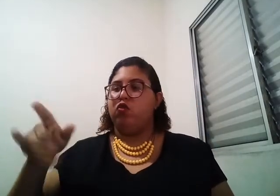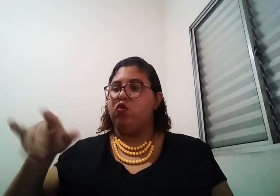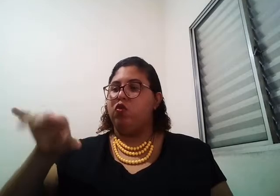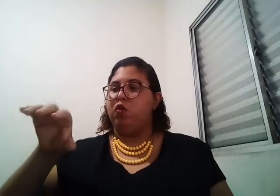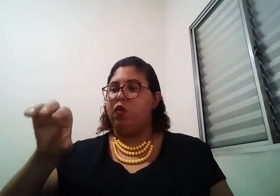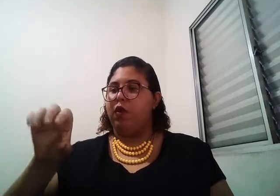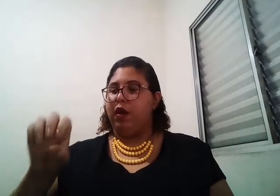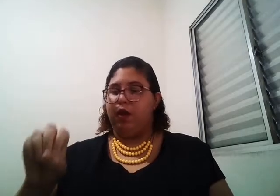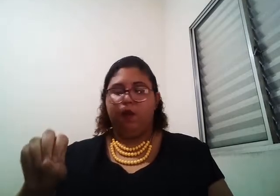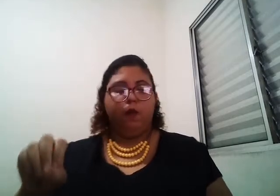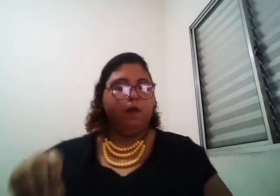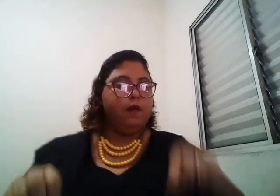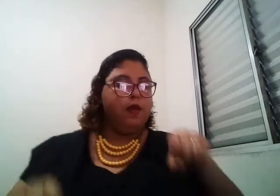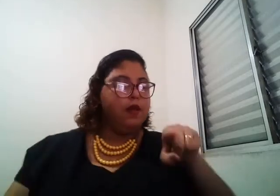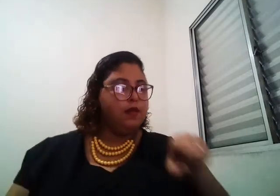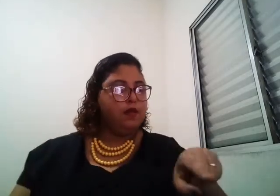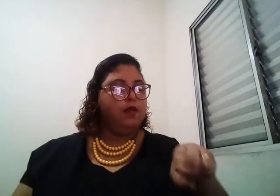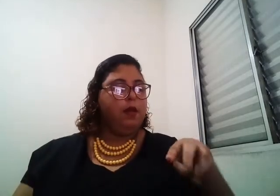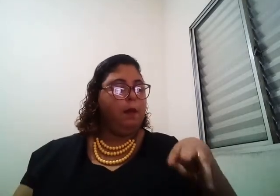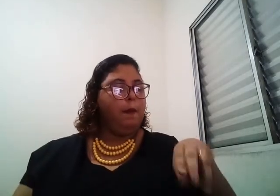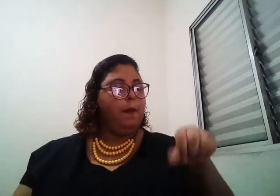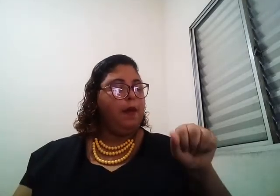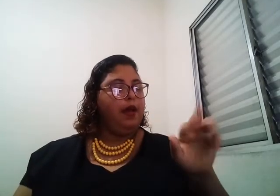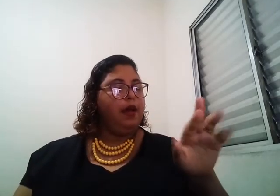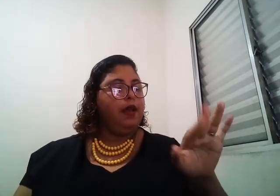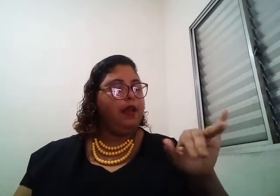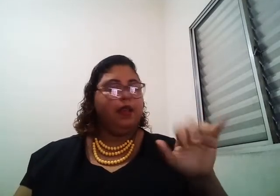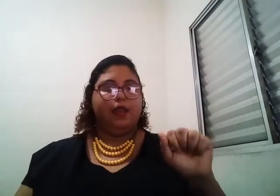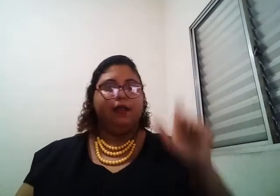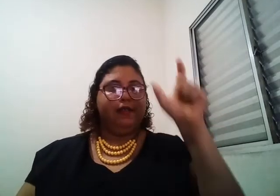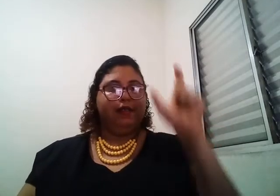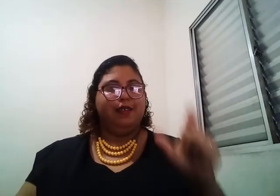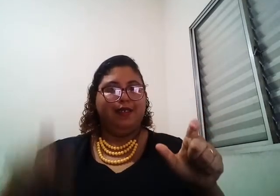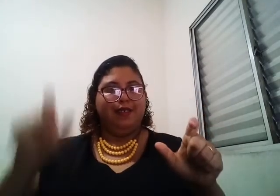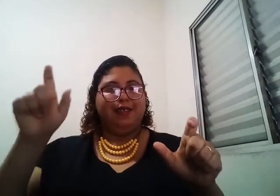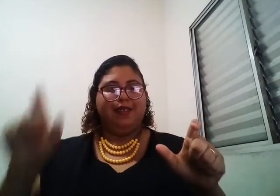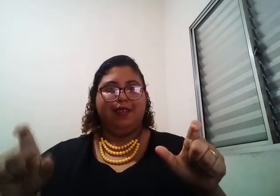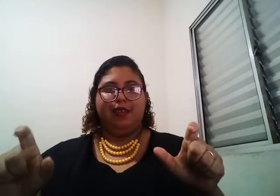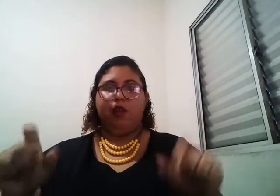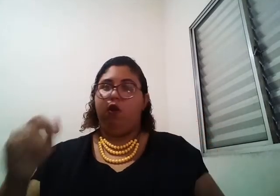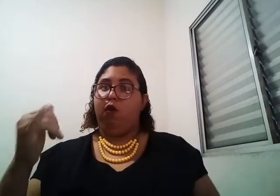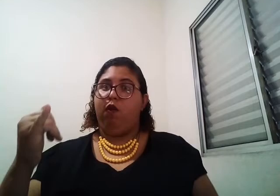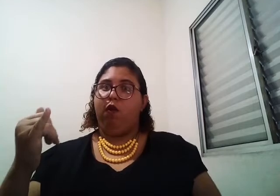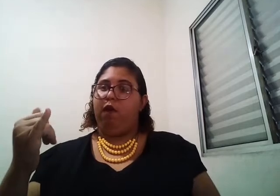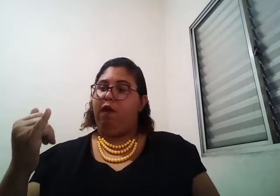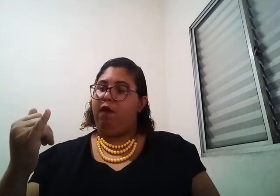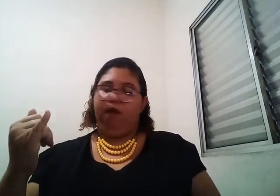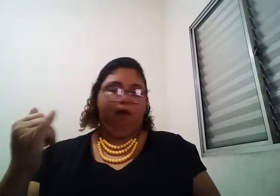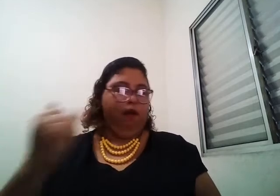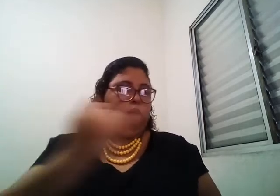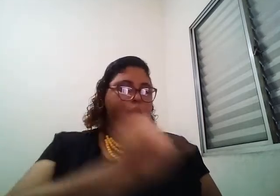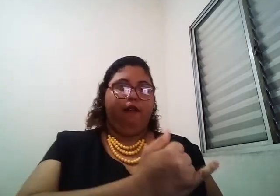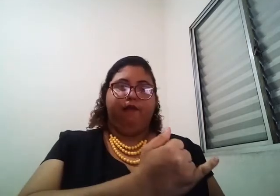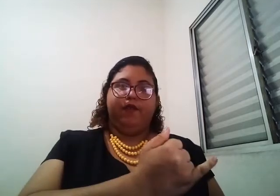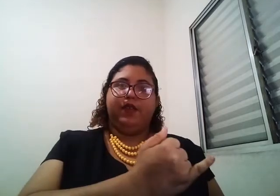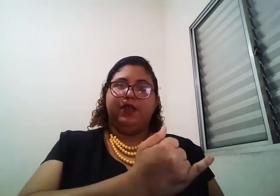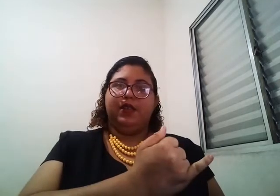Vejam, o João avisou a Maria. Quem avisou a Maria? O João. O João avisou